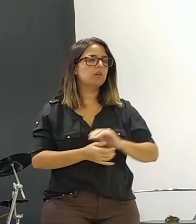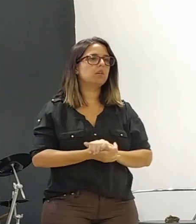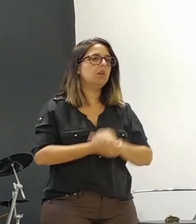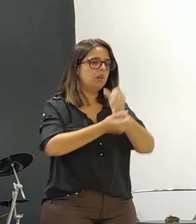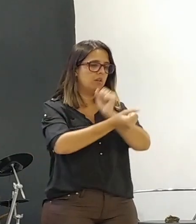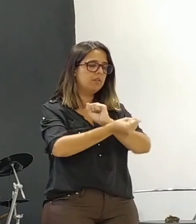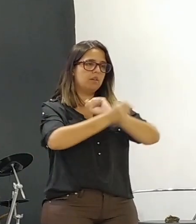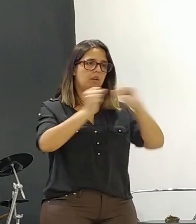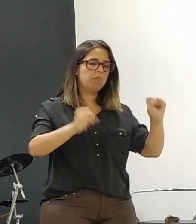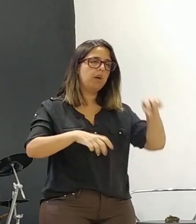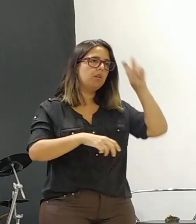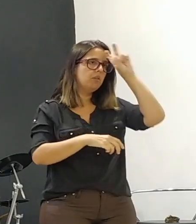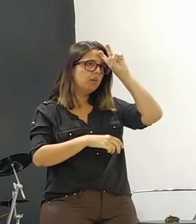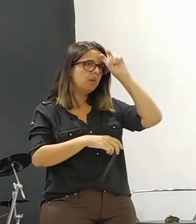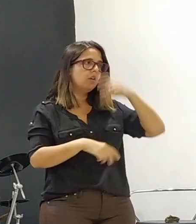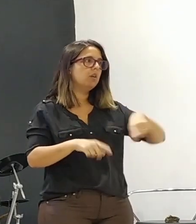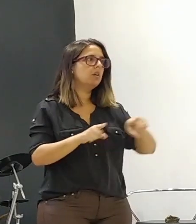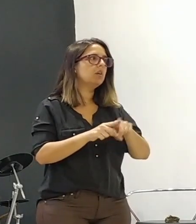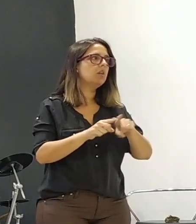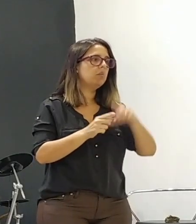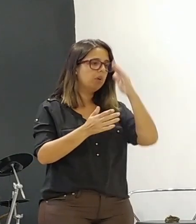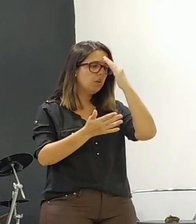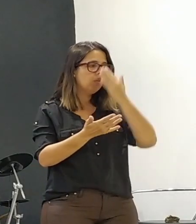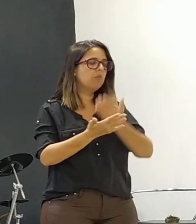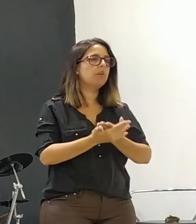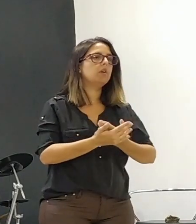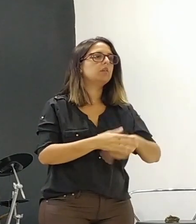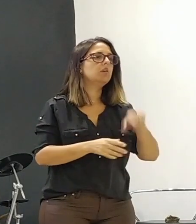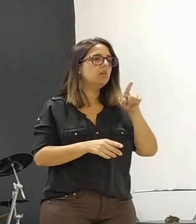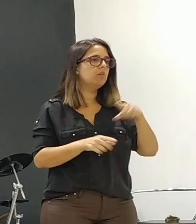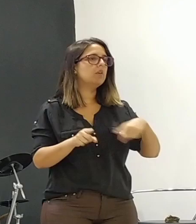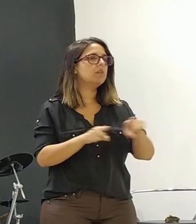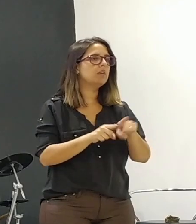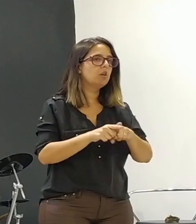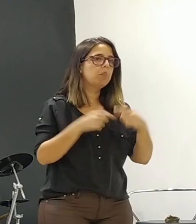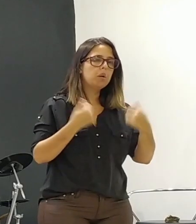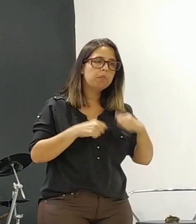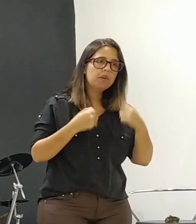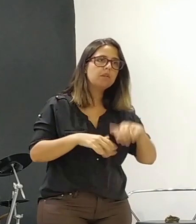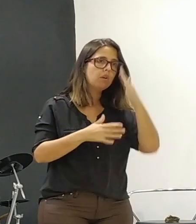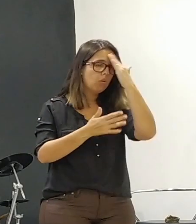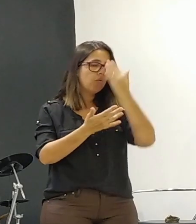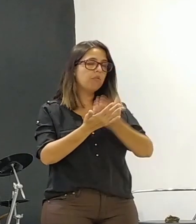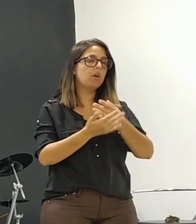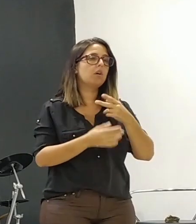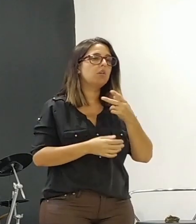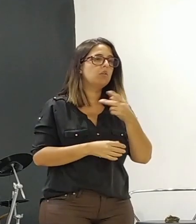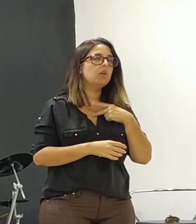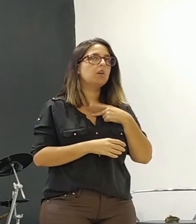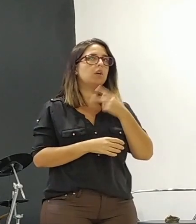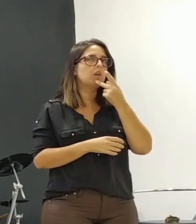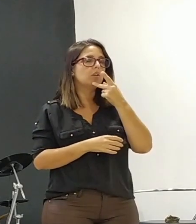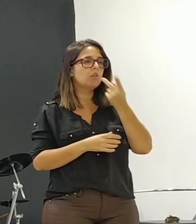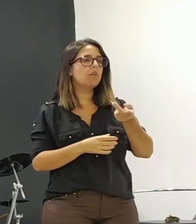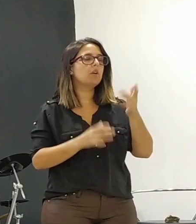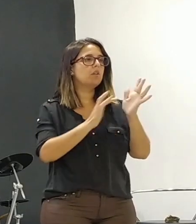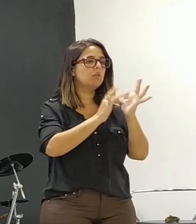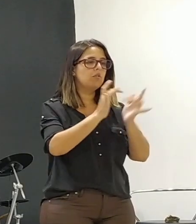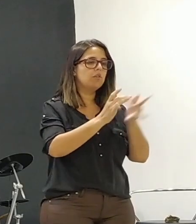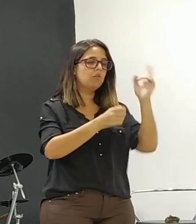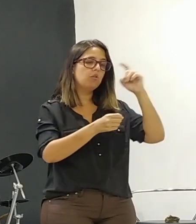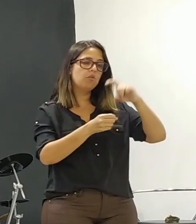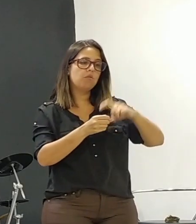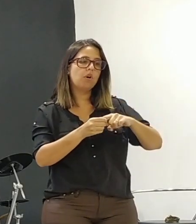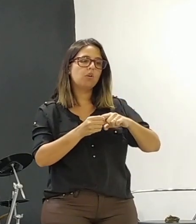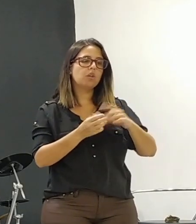seriam libertos do Egito, eles acreditaram. E você precisa acreditar no que eu estou falando hoje. Jesus vai voltar para